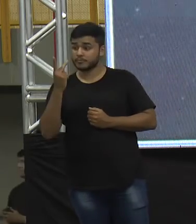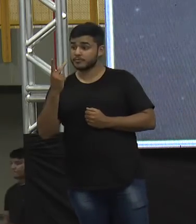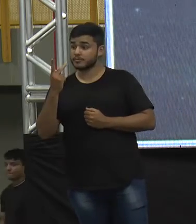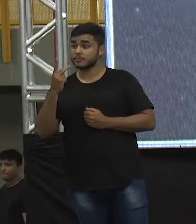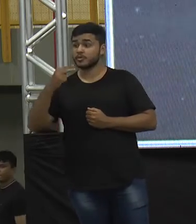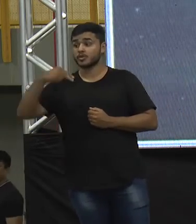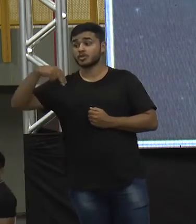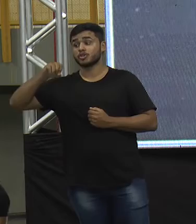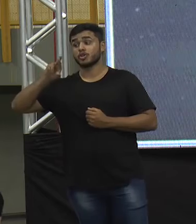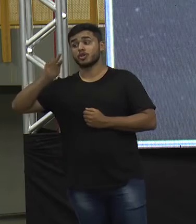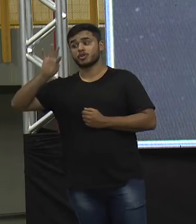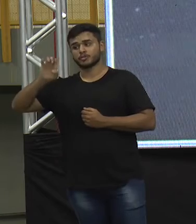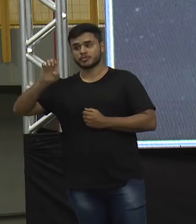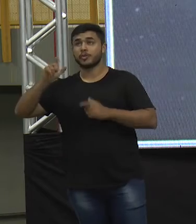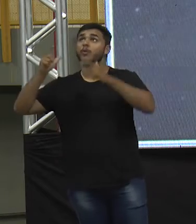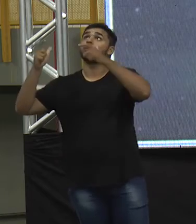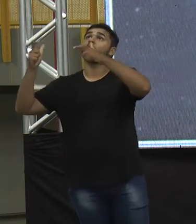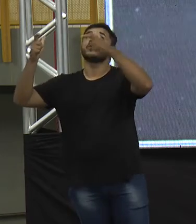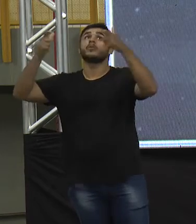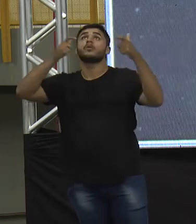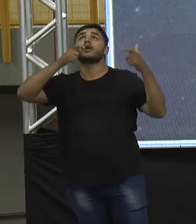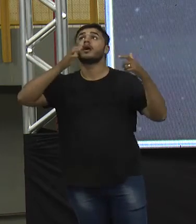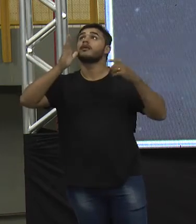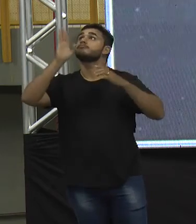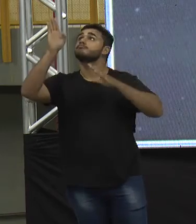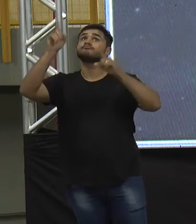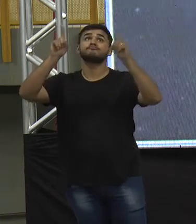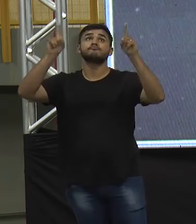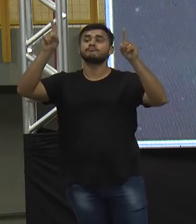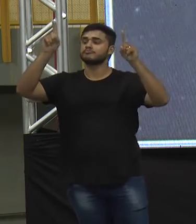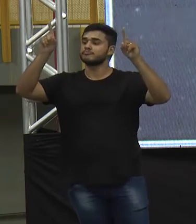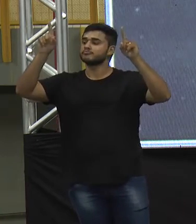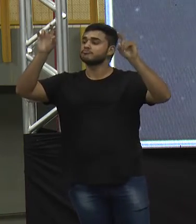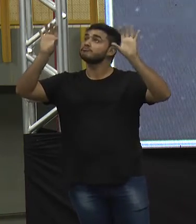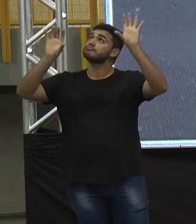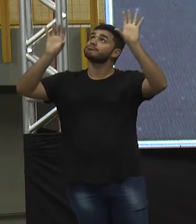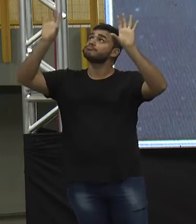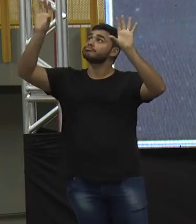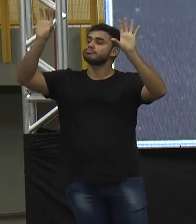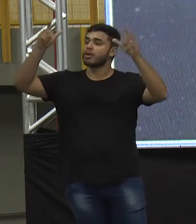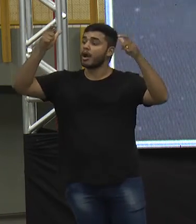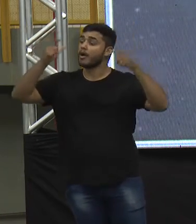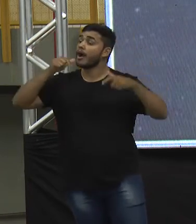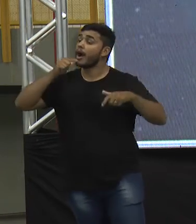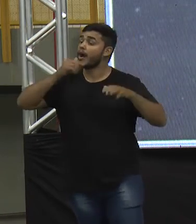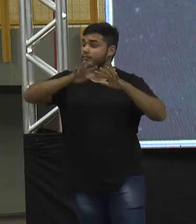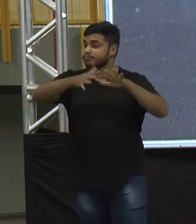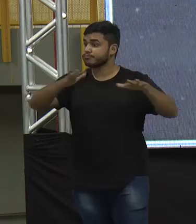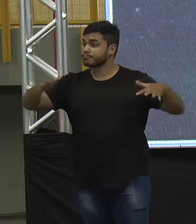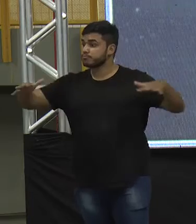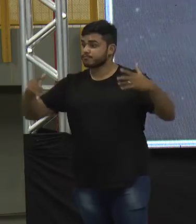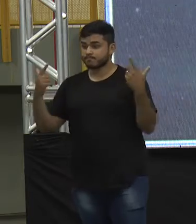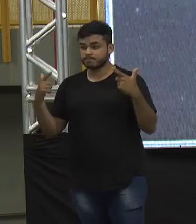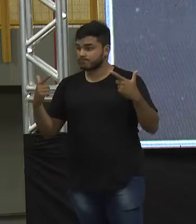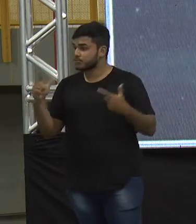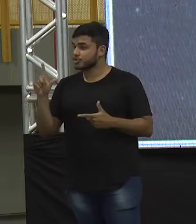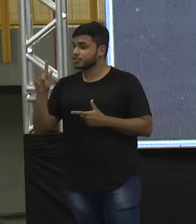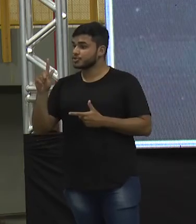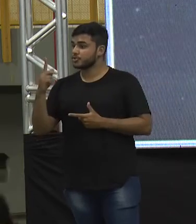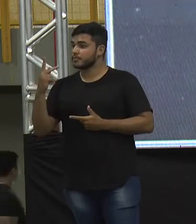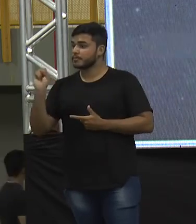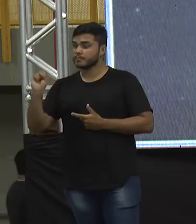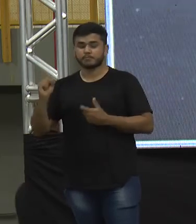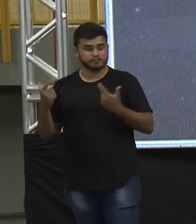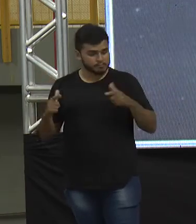você define o teu posicionamento localizando essas duas constelações. Você está em alto mar, não tem GPS, não